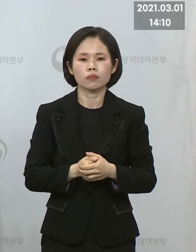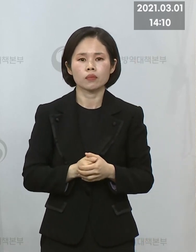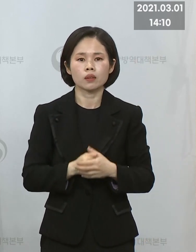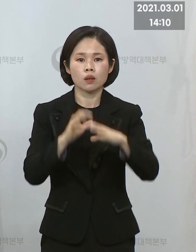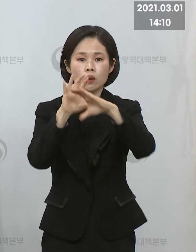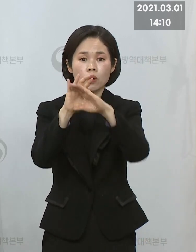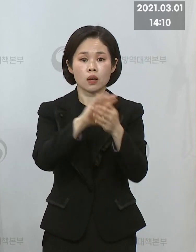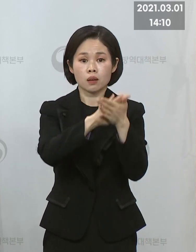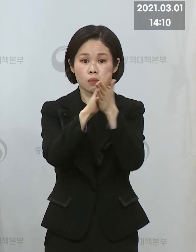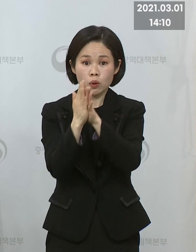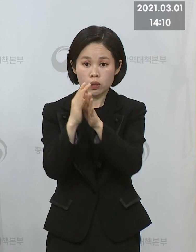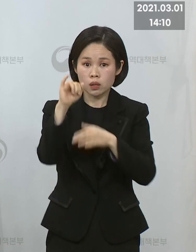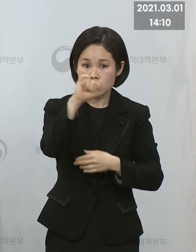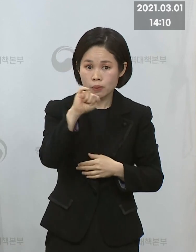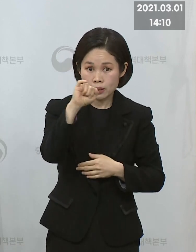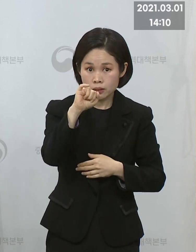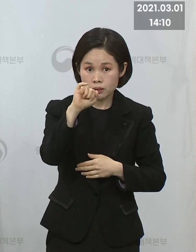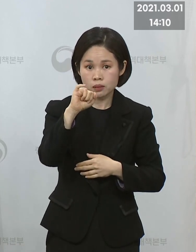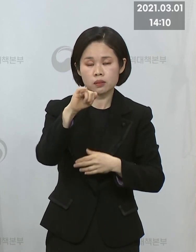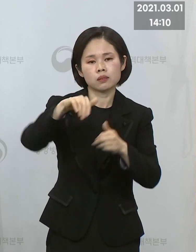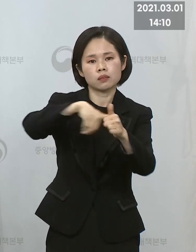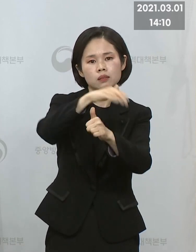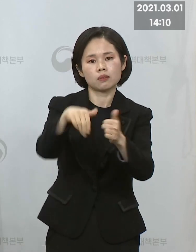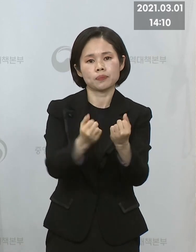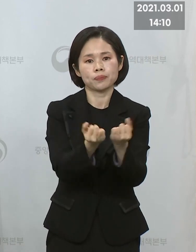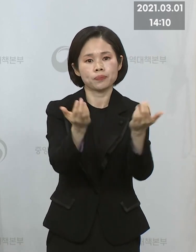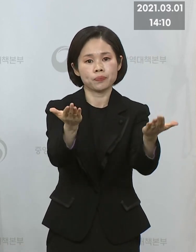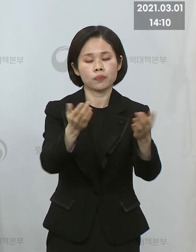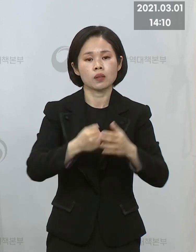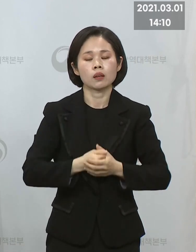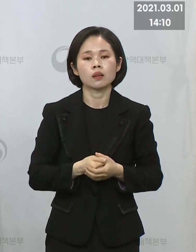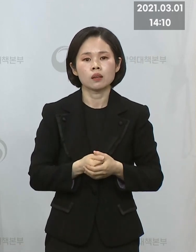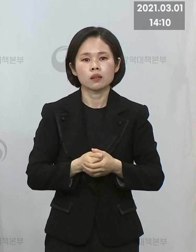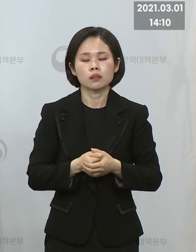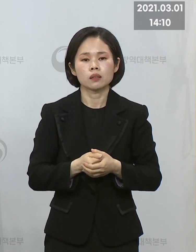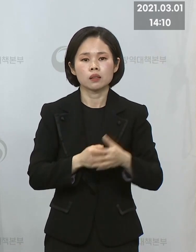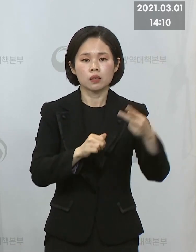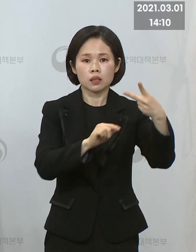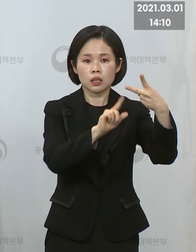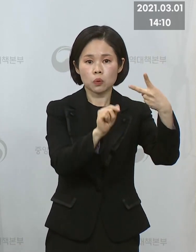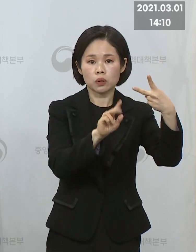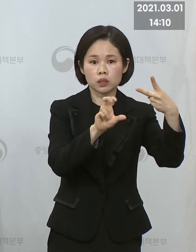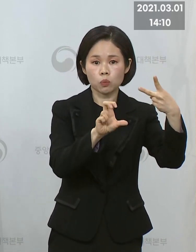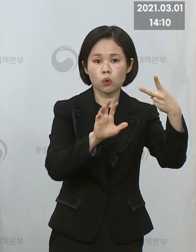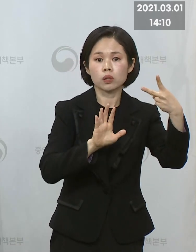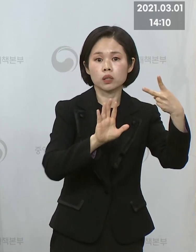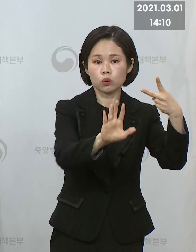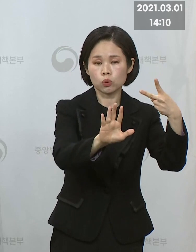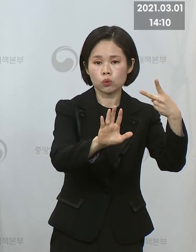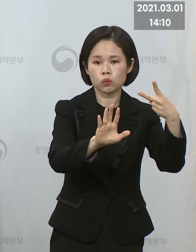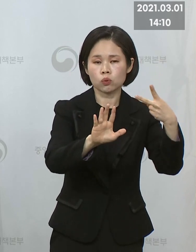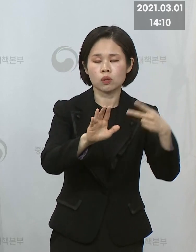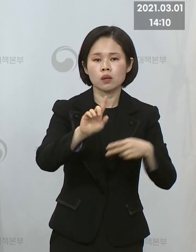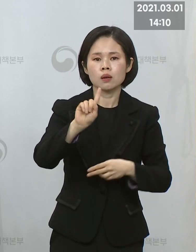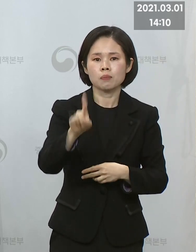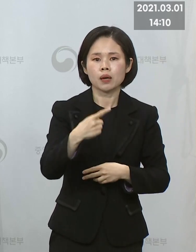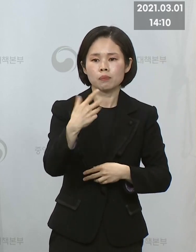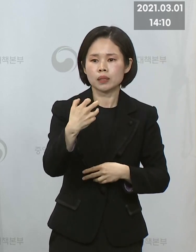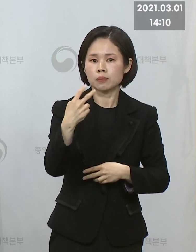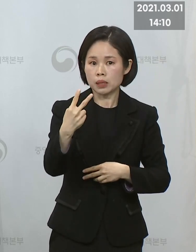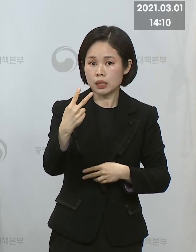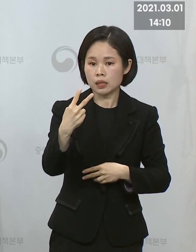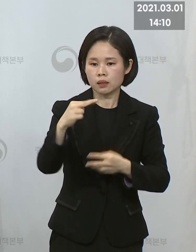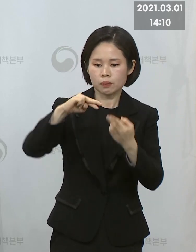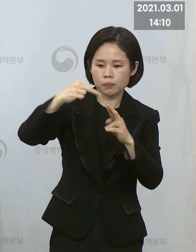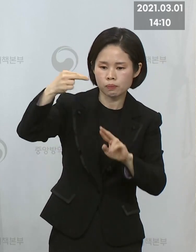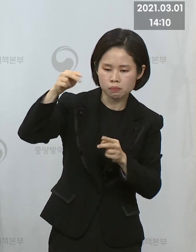다음은 변이 바이러스 확인 상황에 대해서 말씀을 드리겠습니다. 2월 25일 이후에 총 181건에